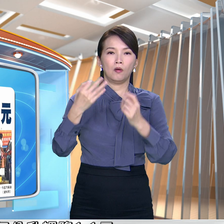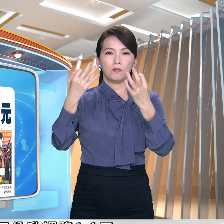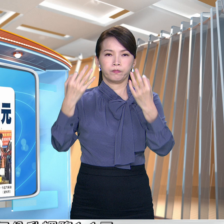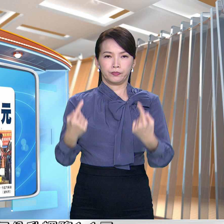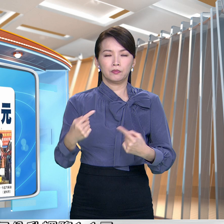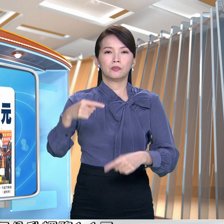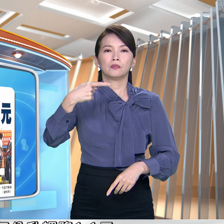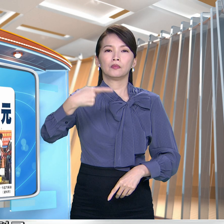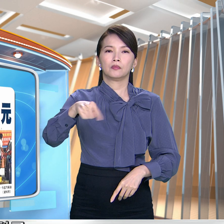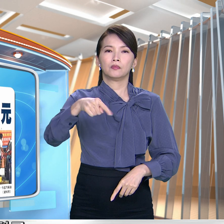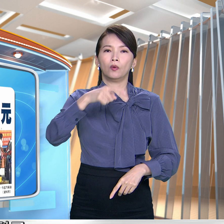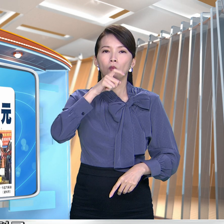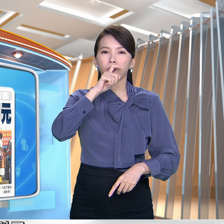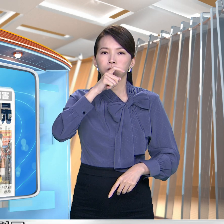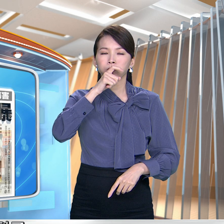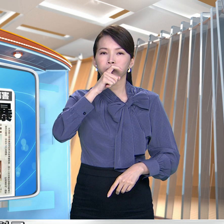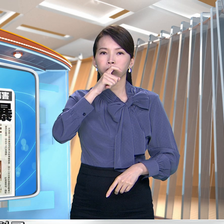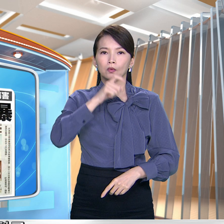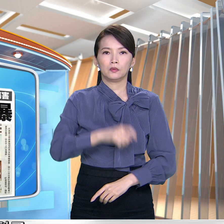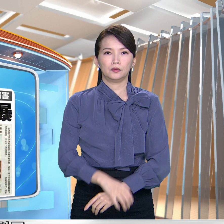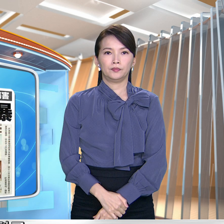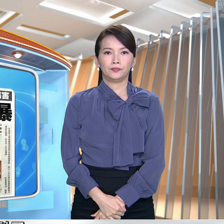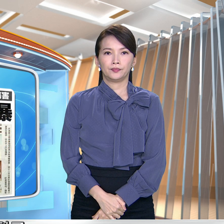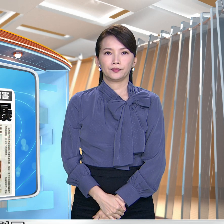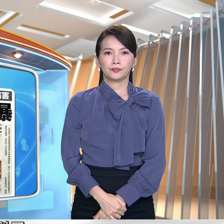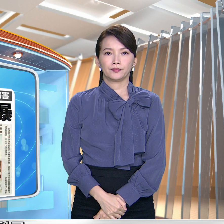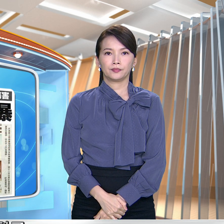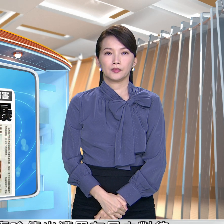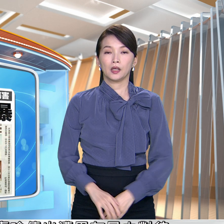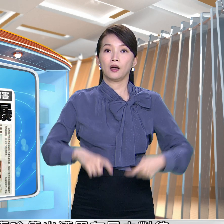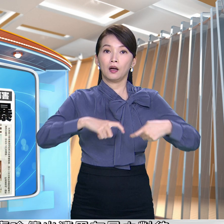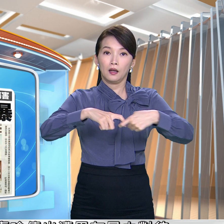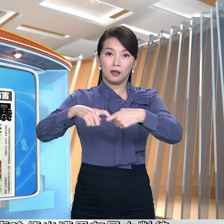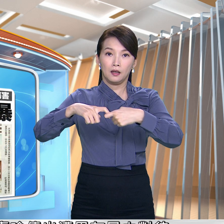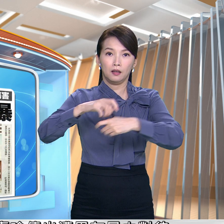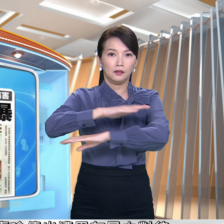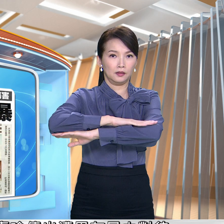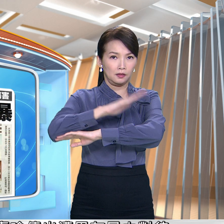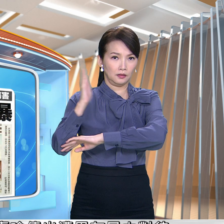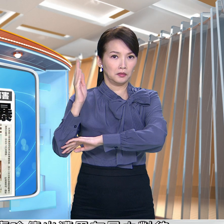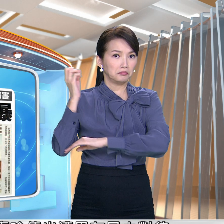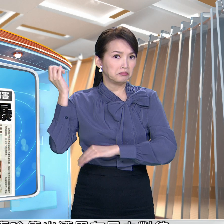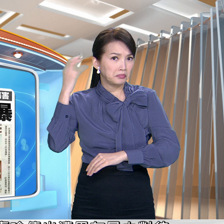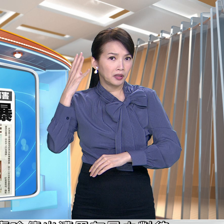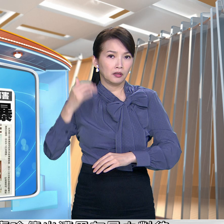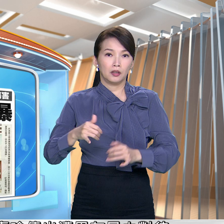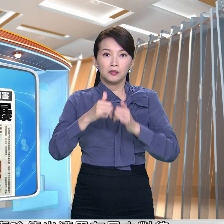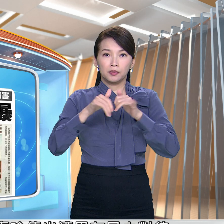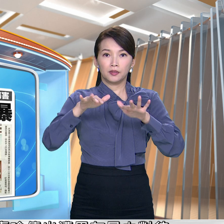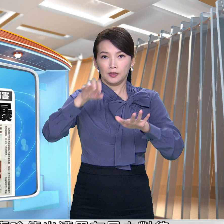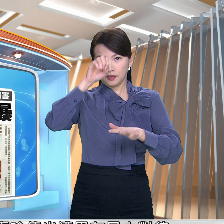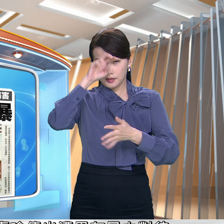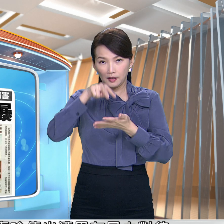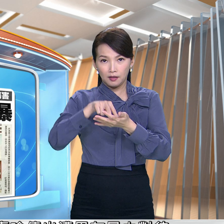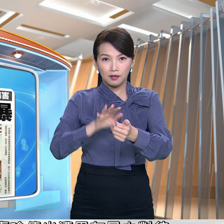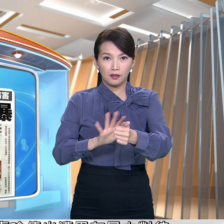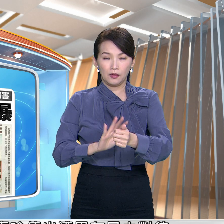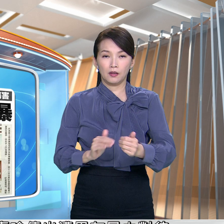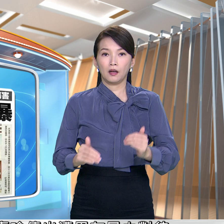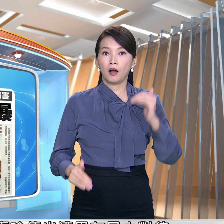再来看到联合报则是提到了民进党立委高嘉瑜传出遭到男友暴